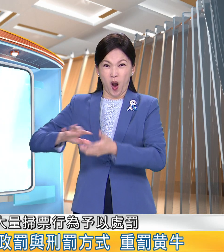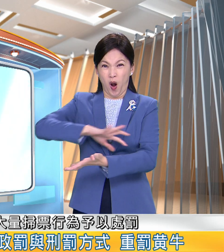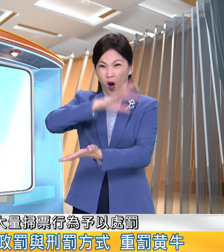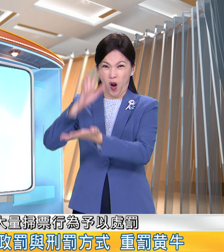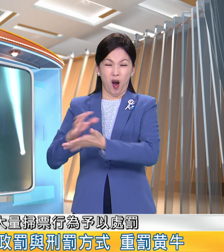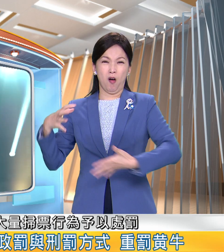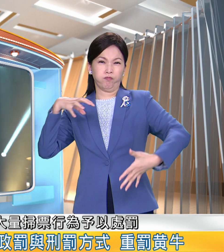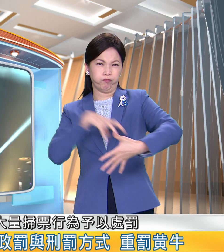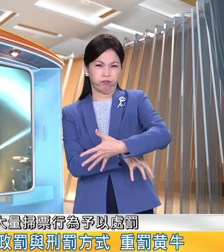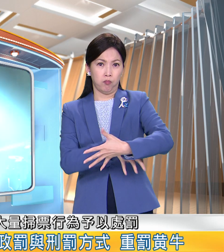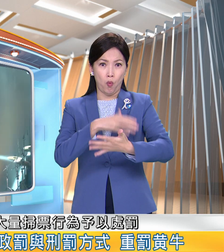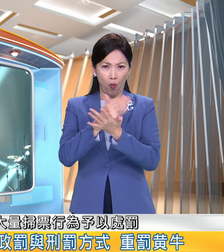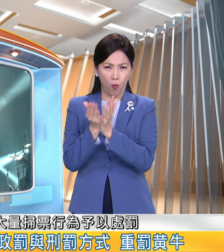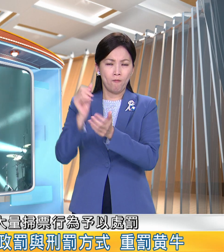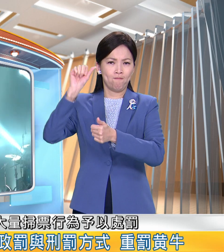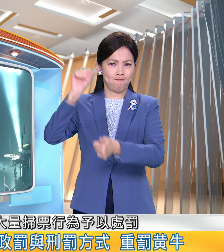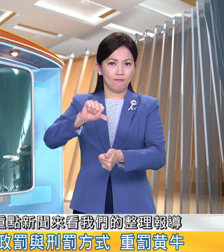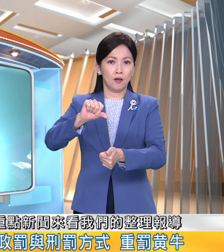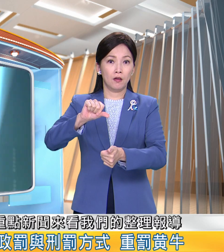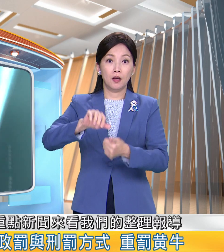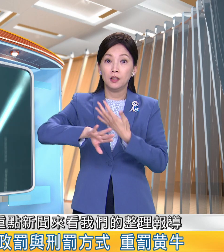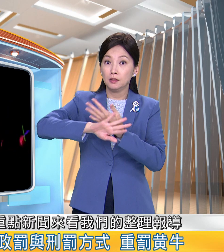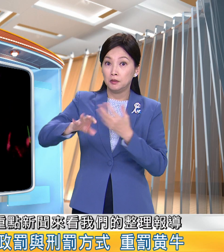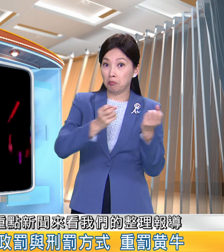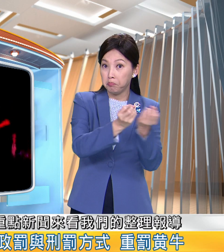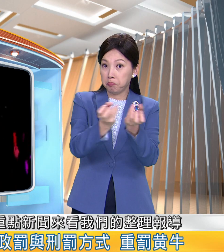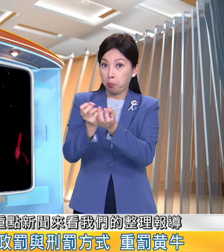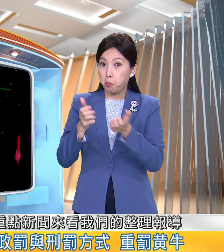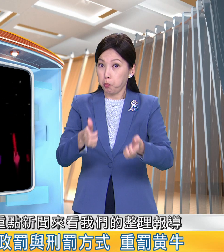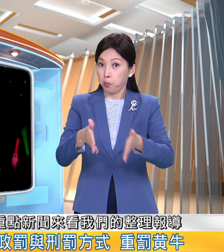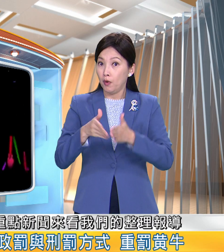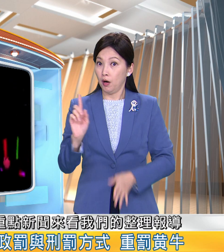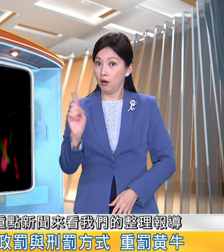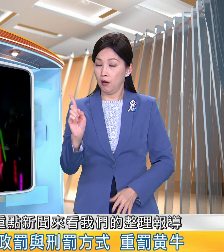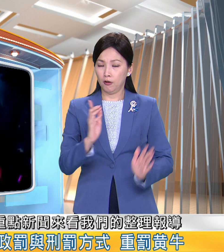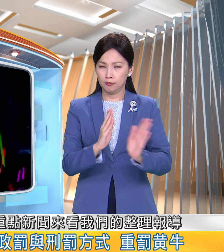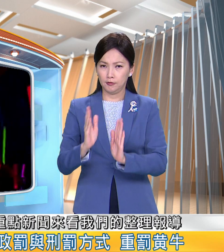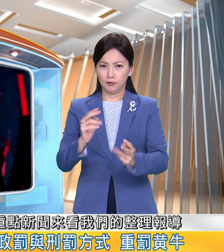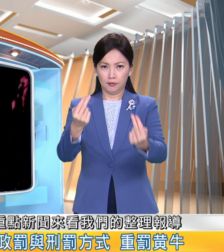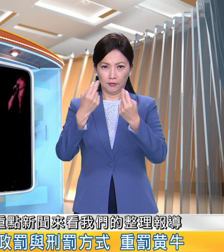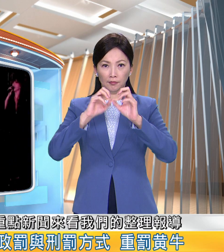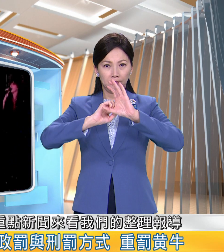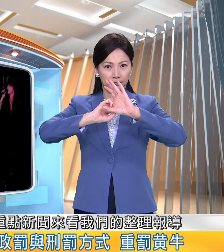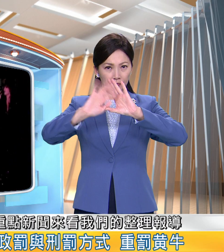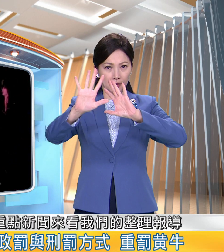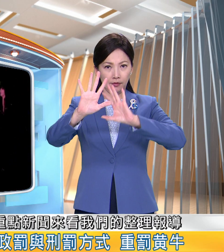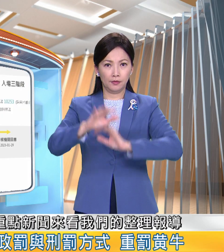为予以处罚。另外还有哪些新闻重点，来看我们的整理报